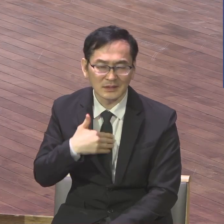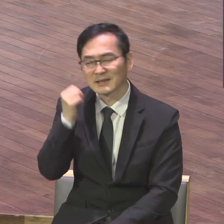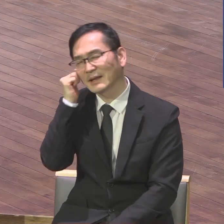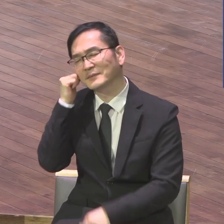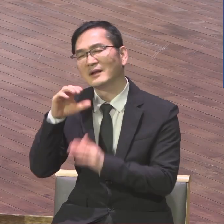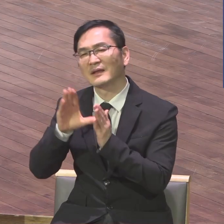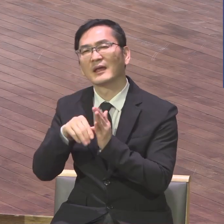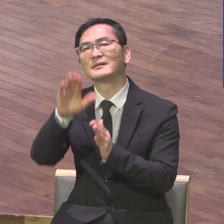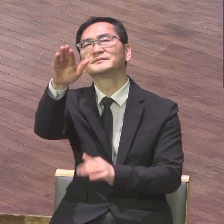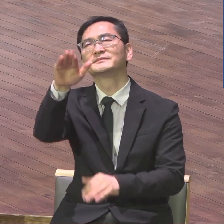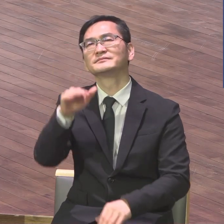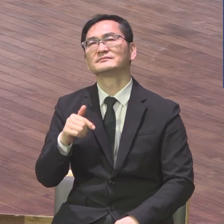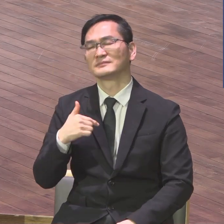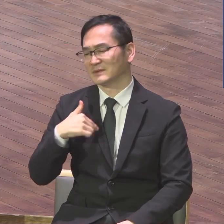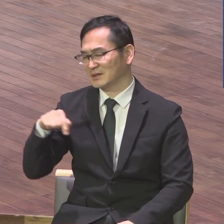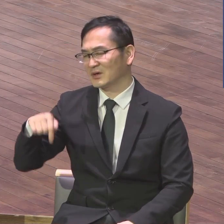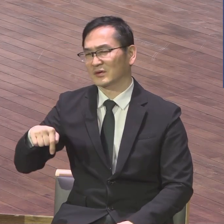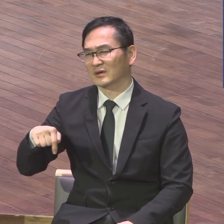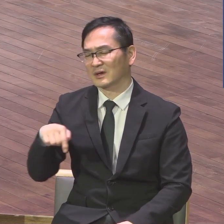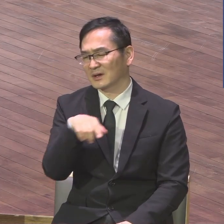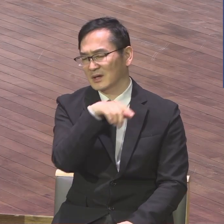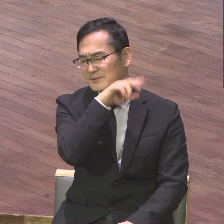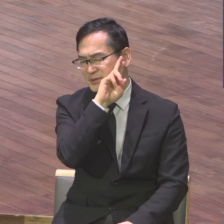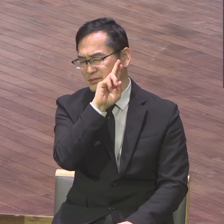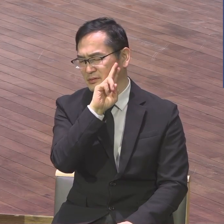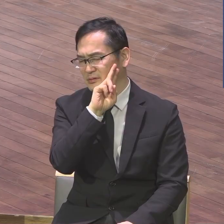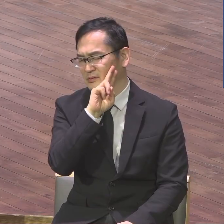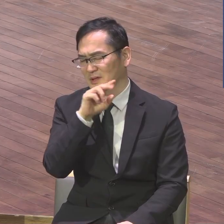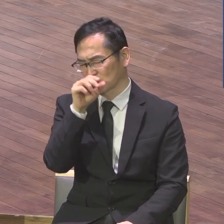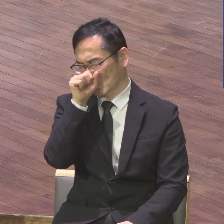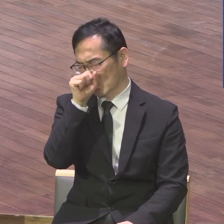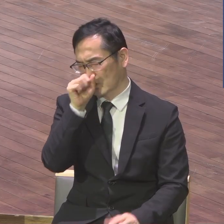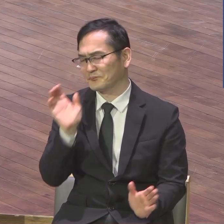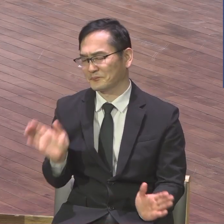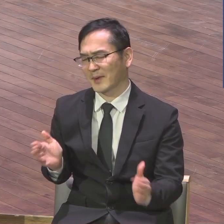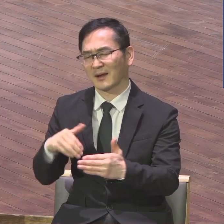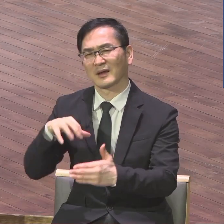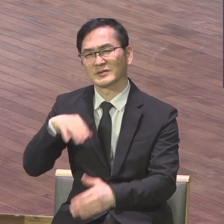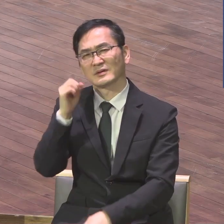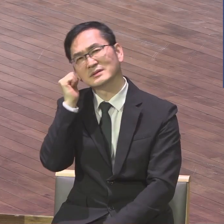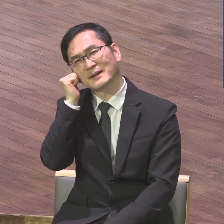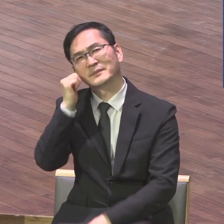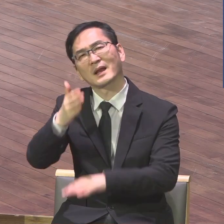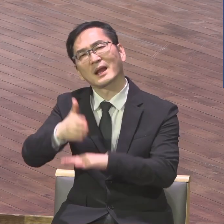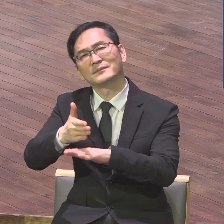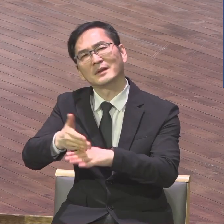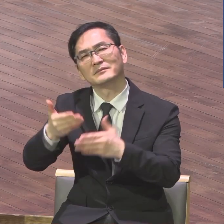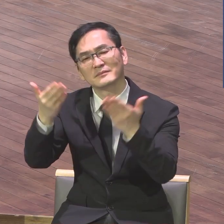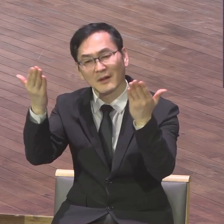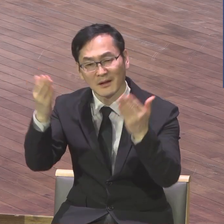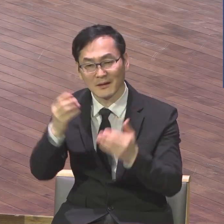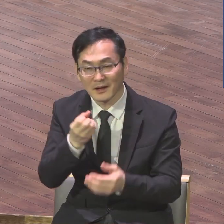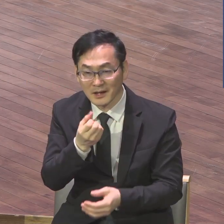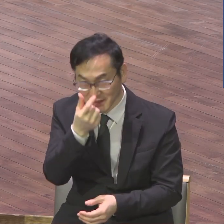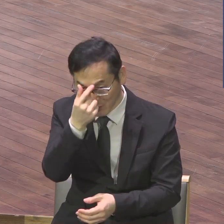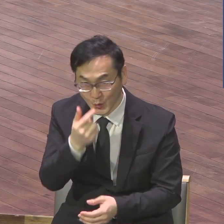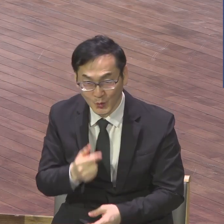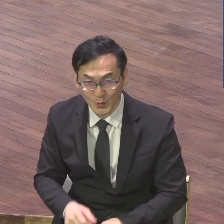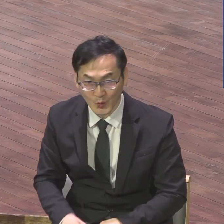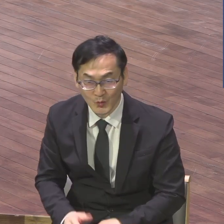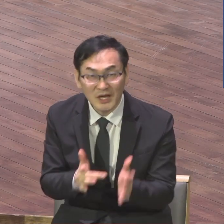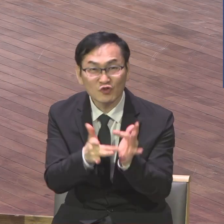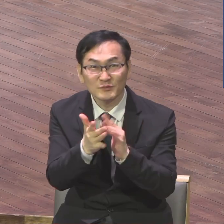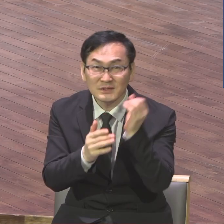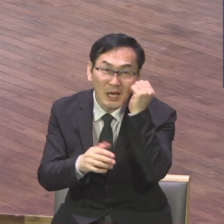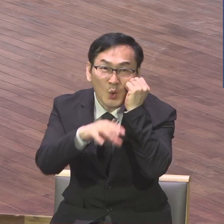하나님 이렇게 좋은 따뜻한 방에서 잠자게 하시니 감사합니다. 예수님은 머리 둘